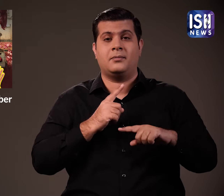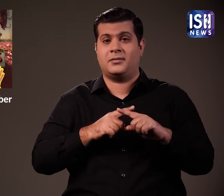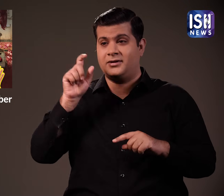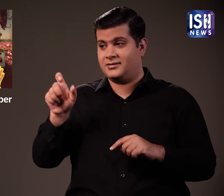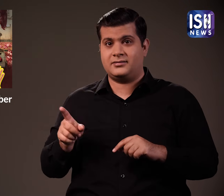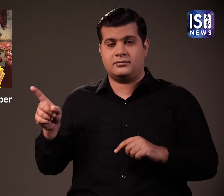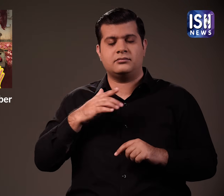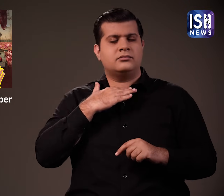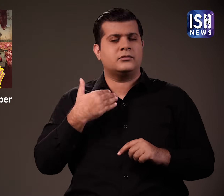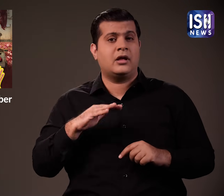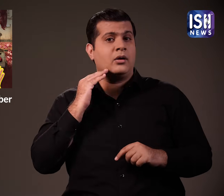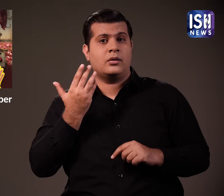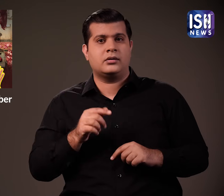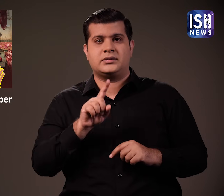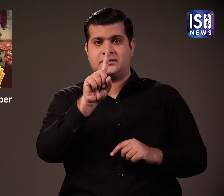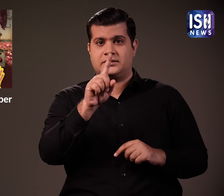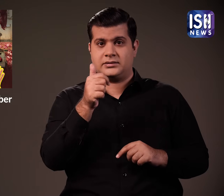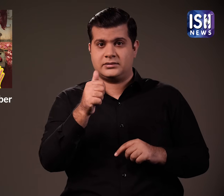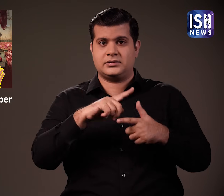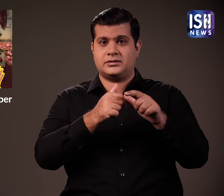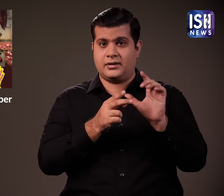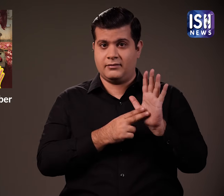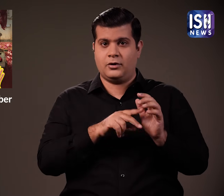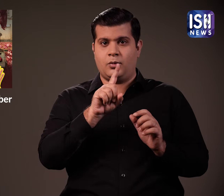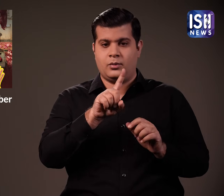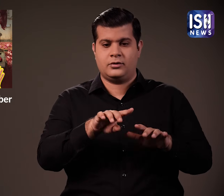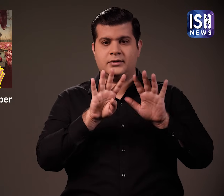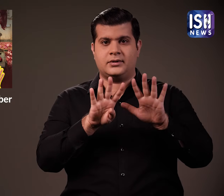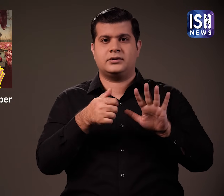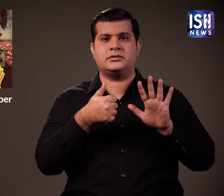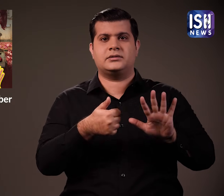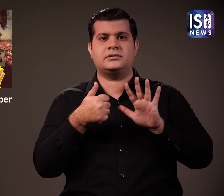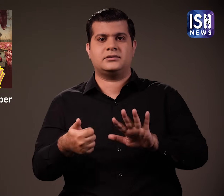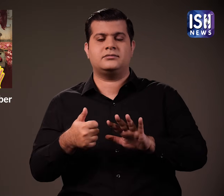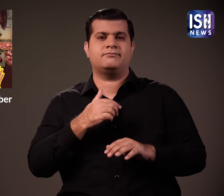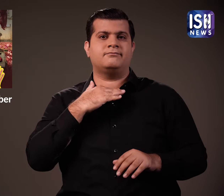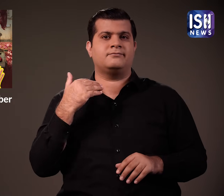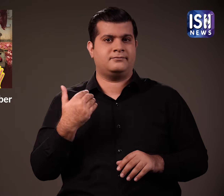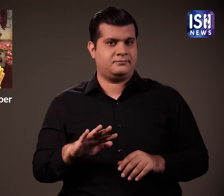सादू वास्वानी का 16 जन्वरी 1966 को 86 वर्ष की आयू में निदन हो गया